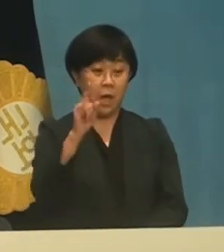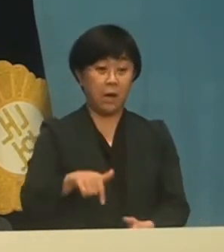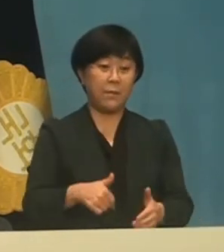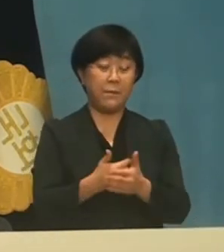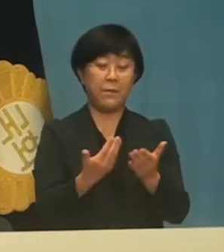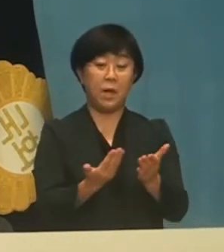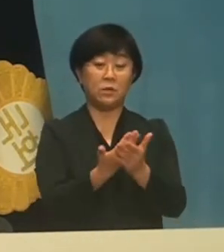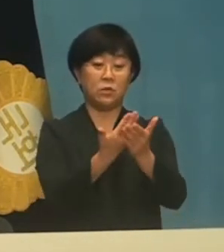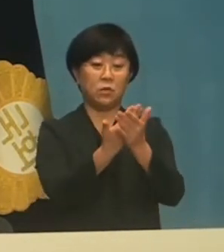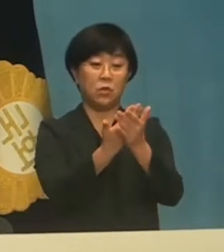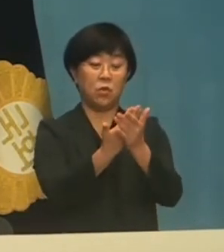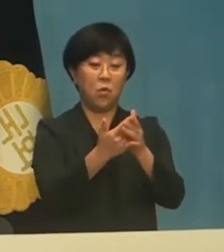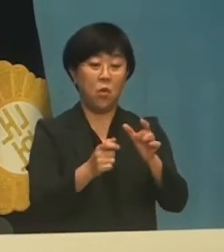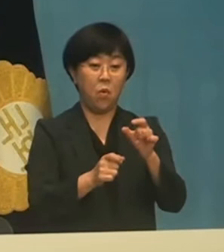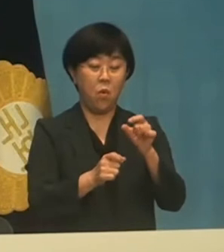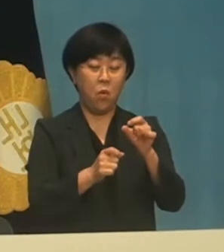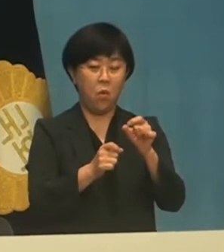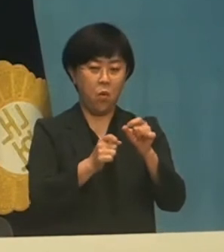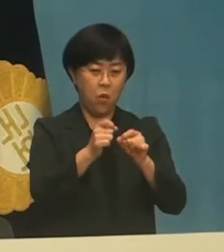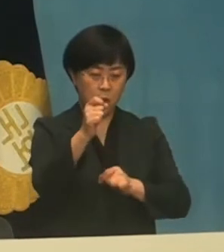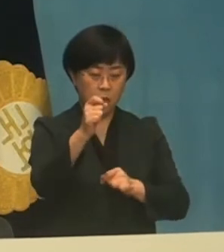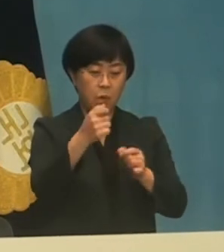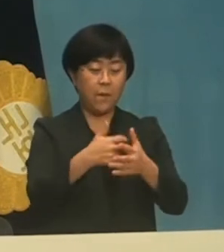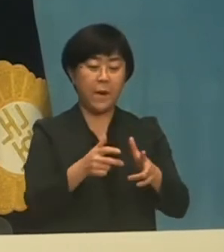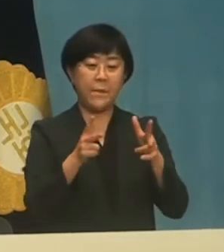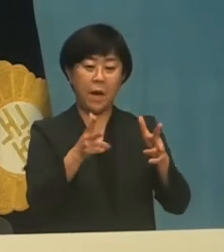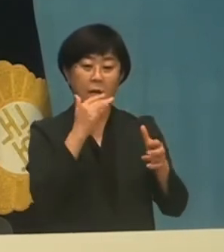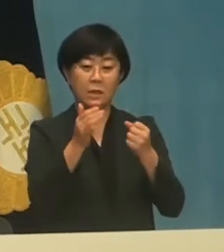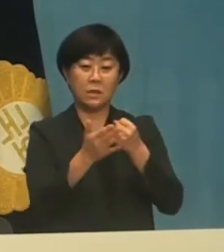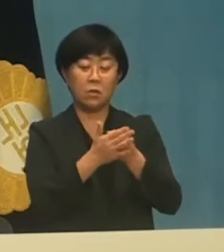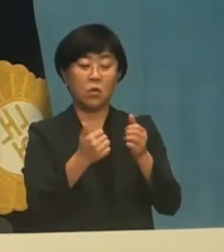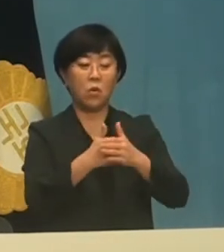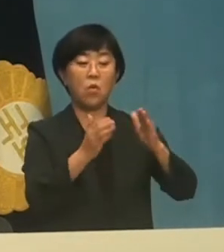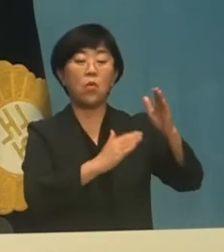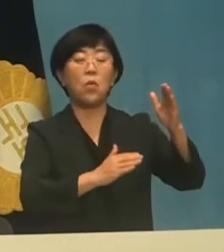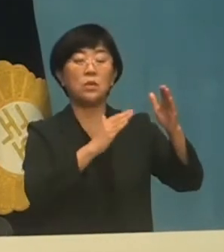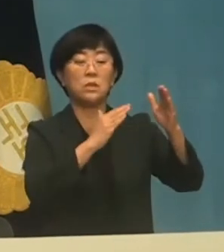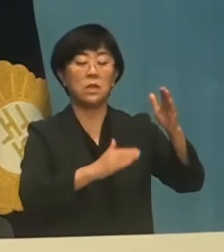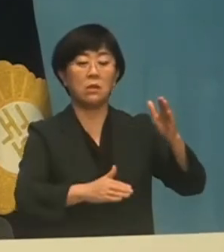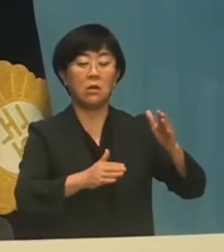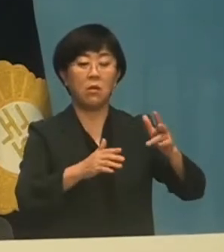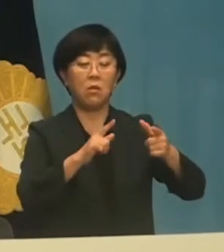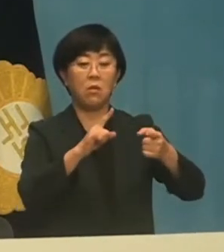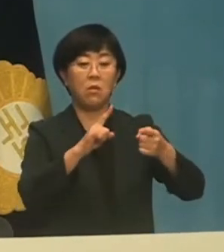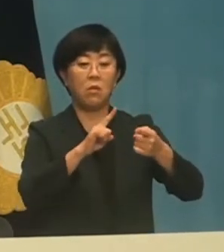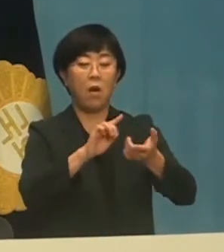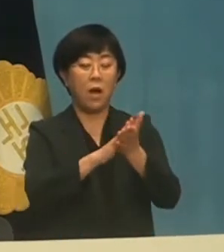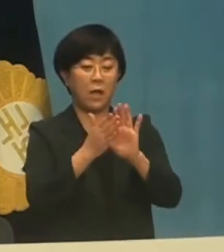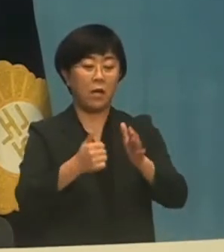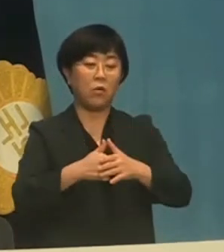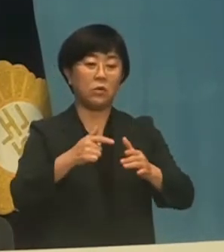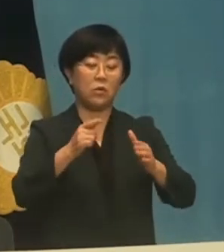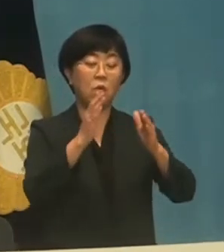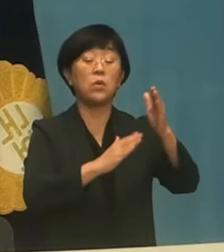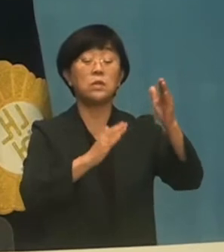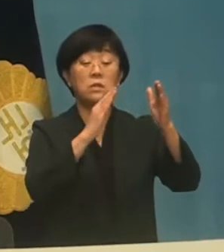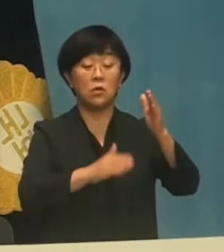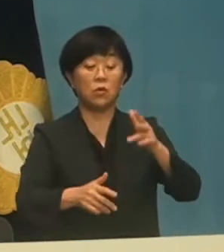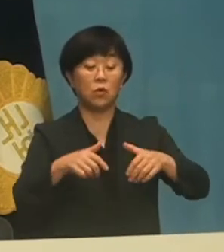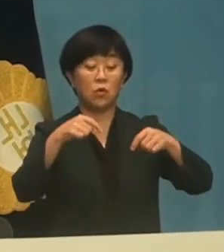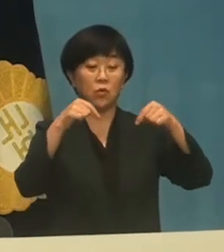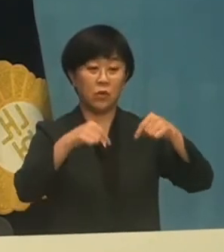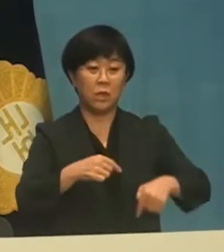핵발전소를 오랫동안 가동할지만 생각하다 보니 공론화와 사회적 논의 따위에는 관심이 없는 것이